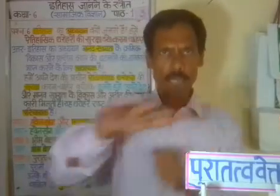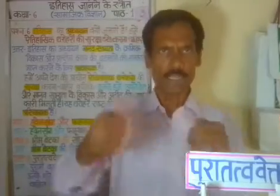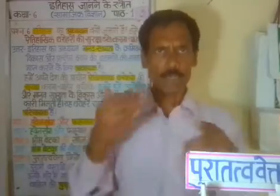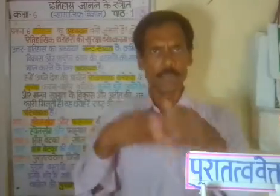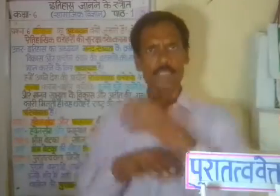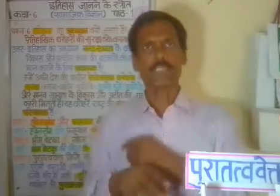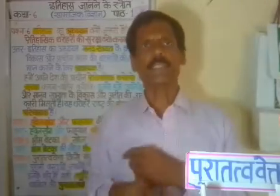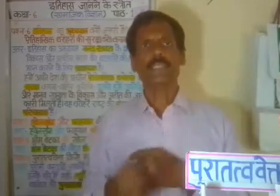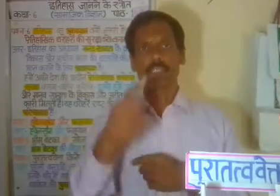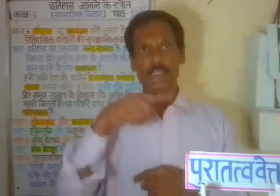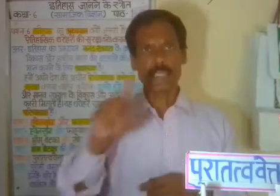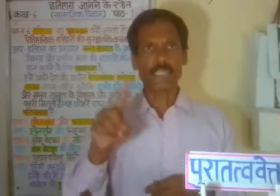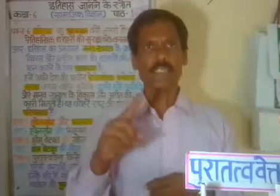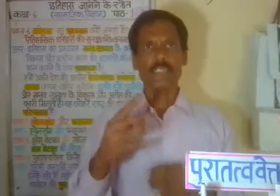बारे में सही